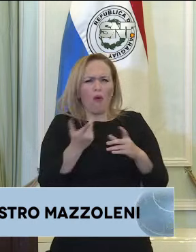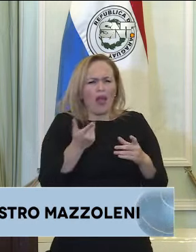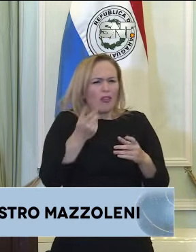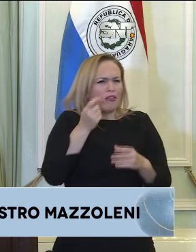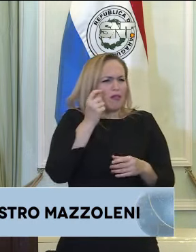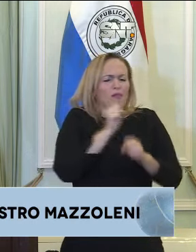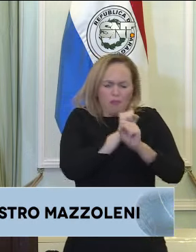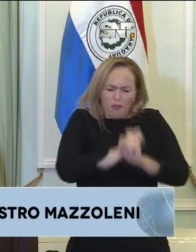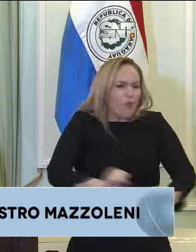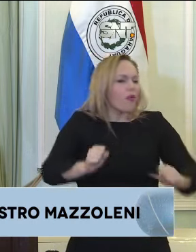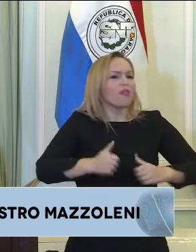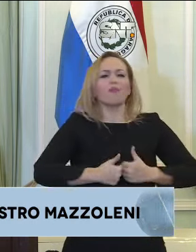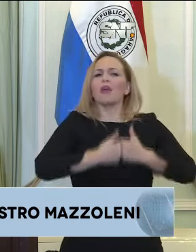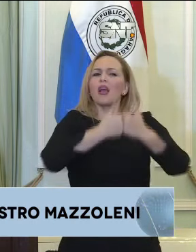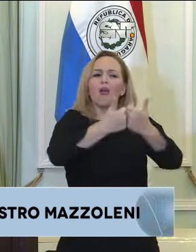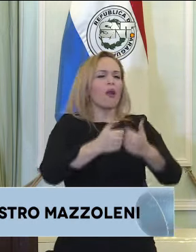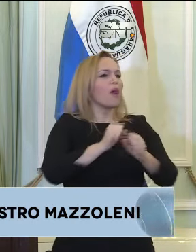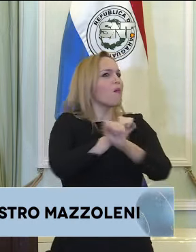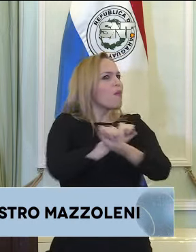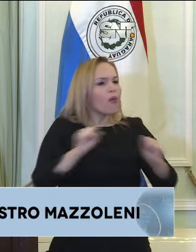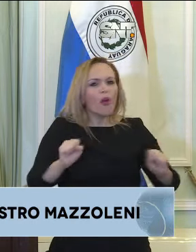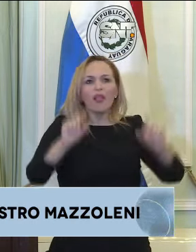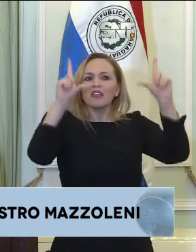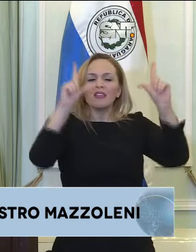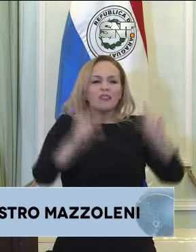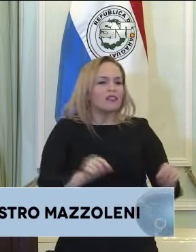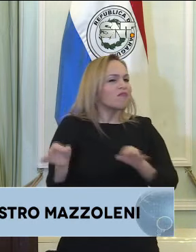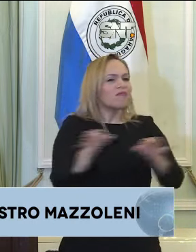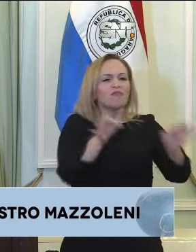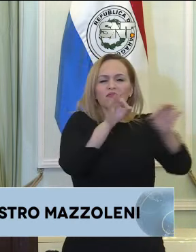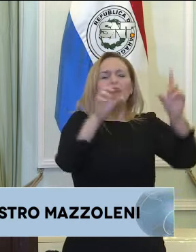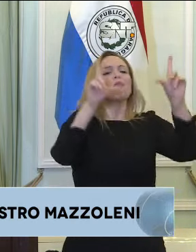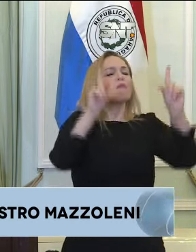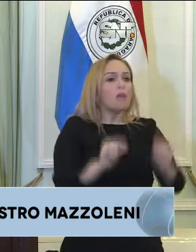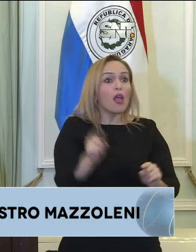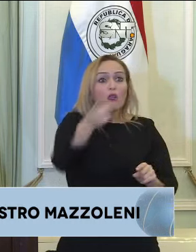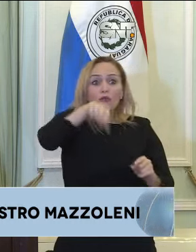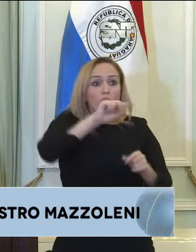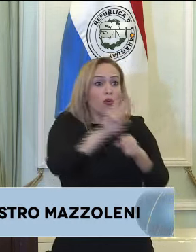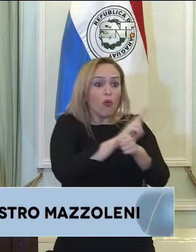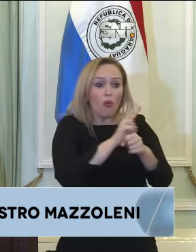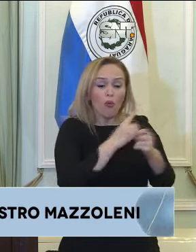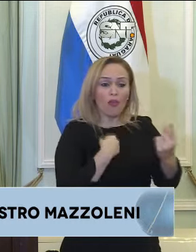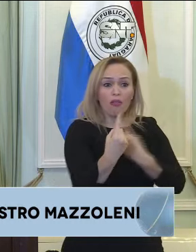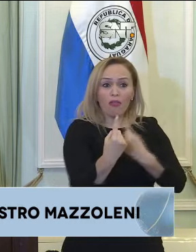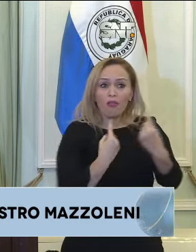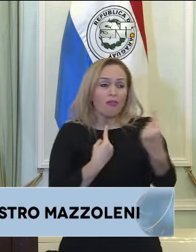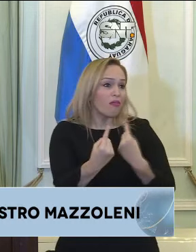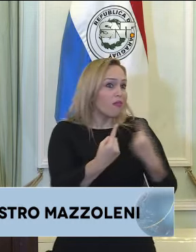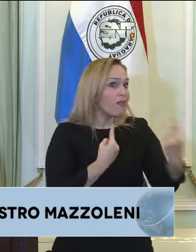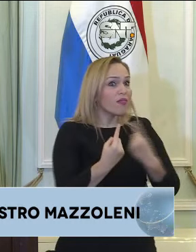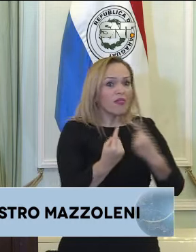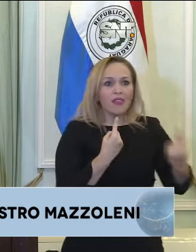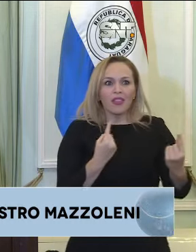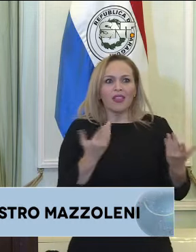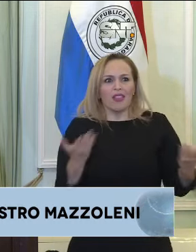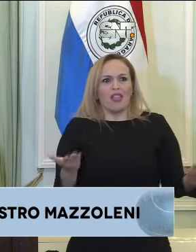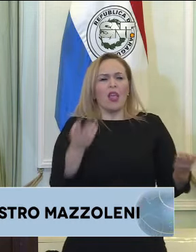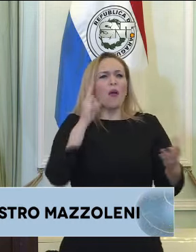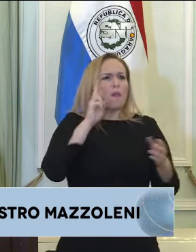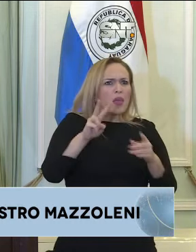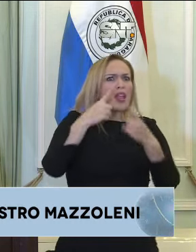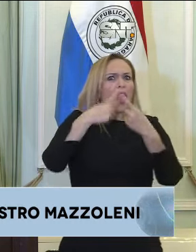disminución de la velocidad de la propagación del virus. Entonces es fundamental aprovechar la experiencia de